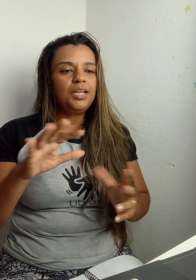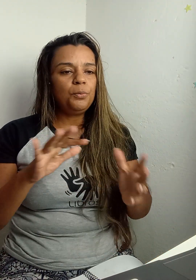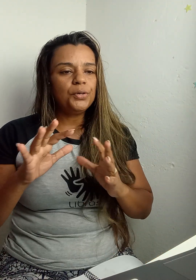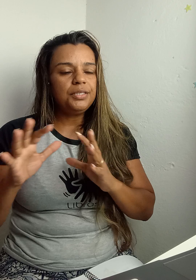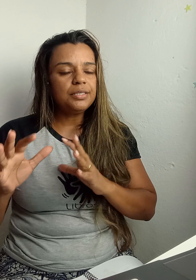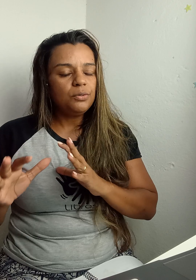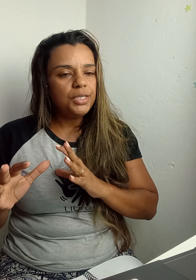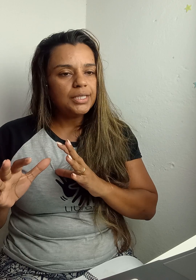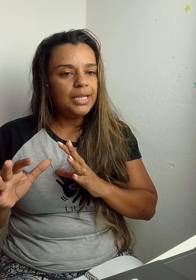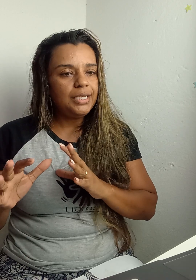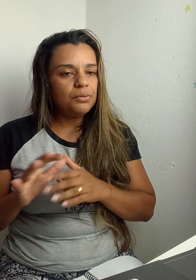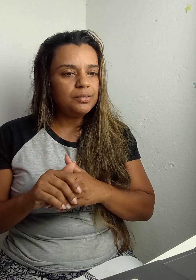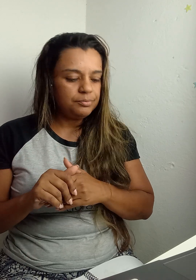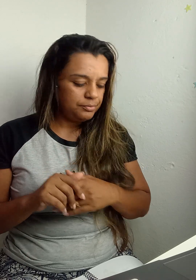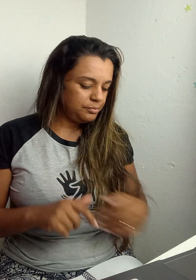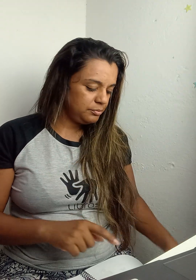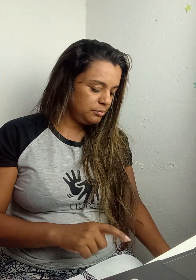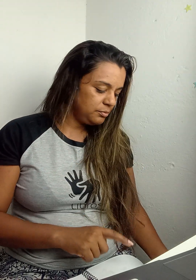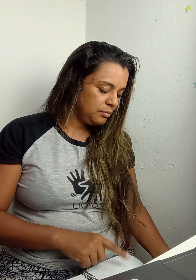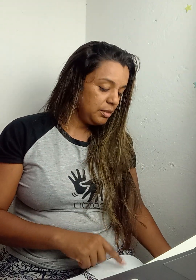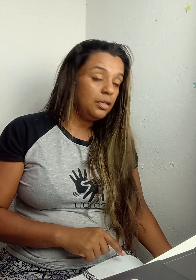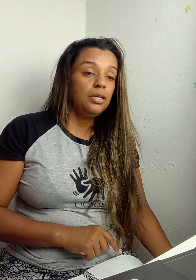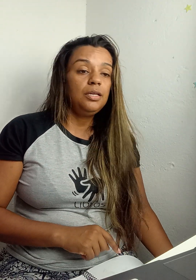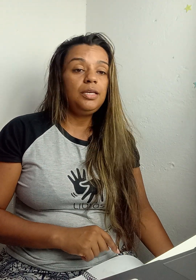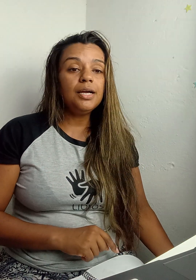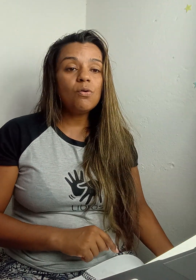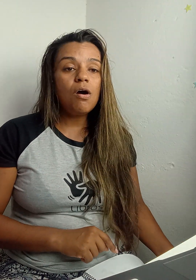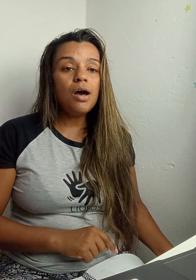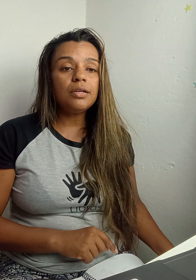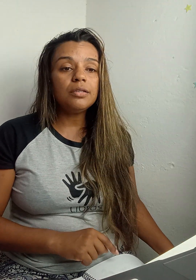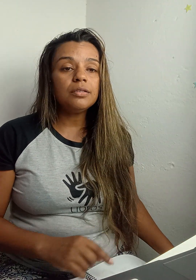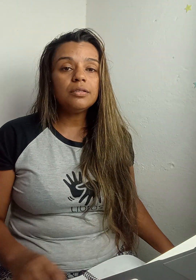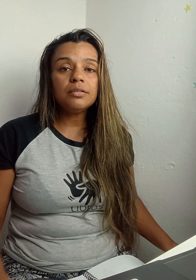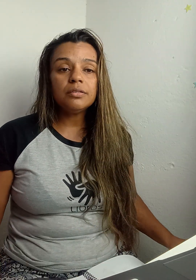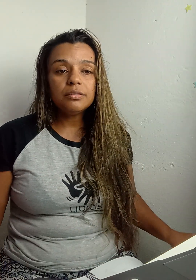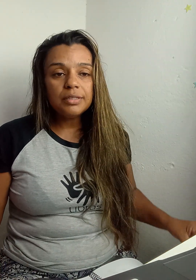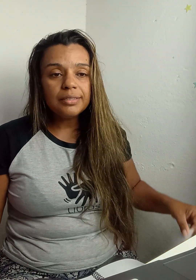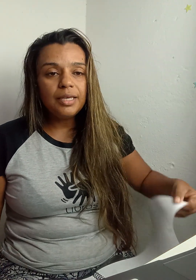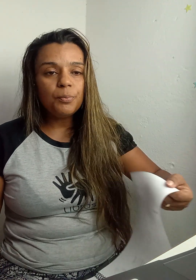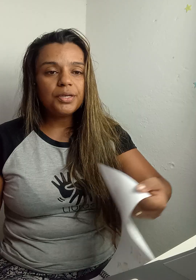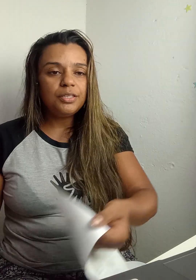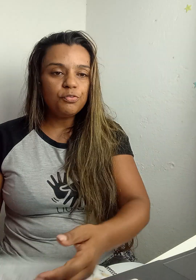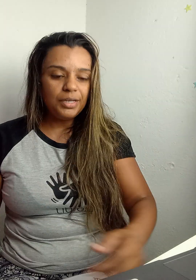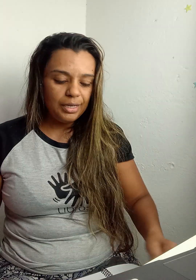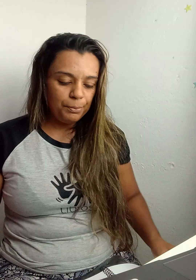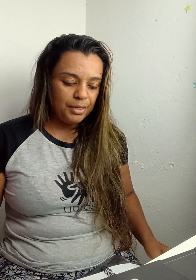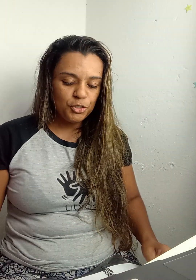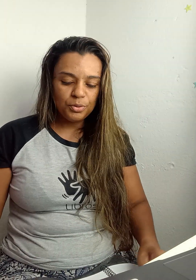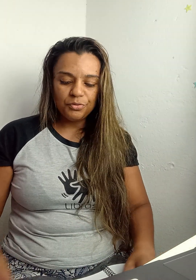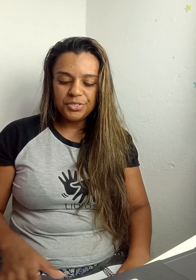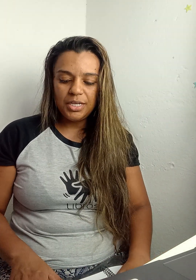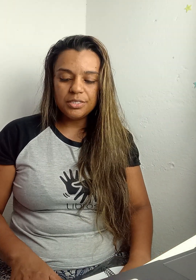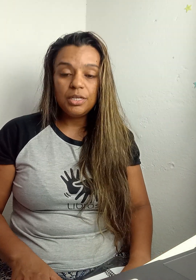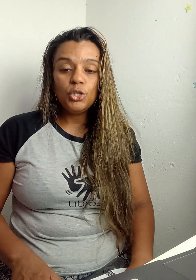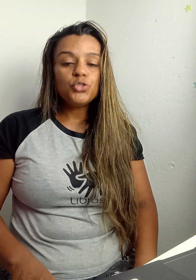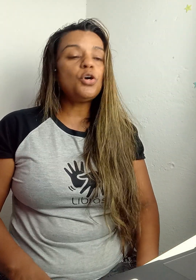um pouquinho da teoria da língua. E agora, dá tempo aqui de eu falar rapidamente para vocês sobre